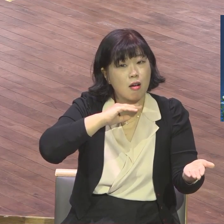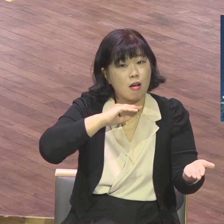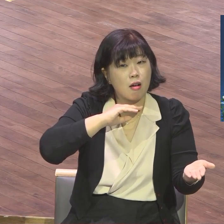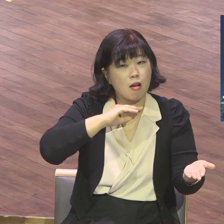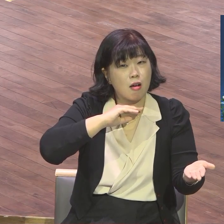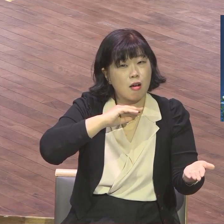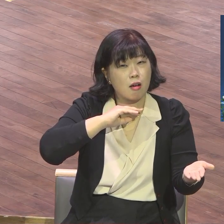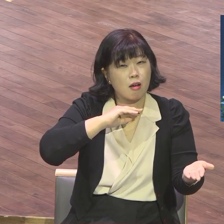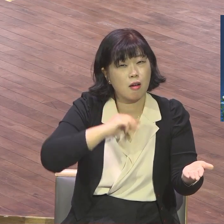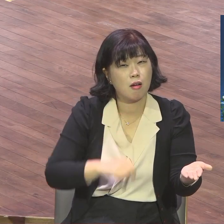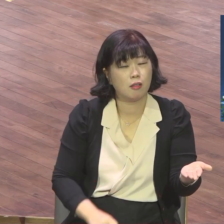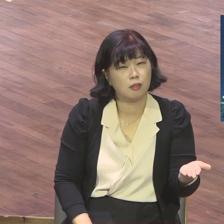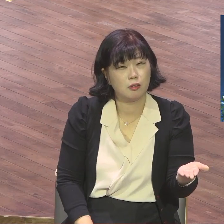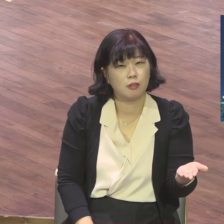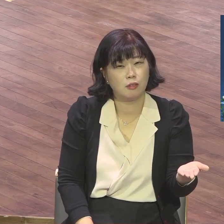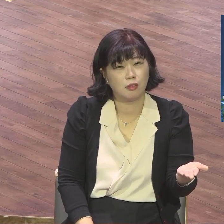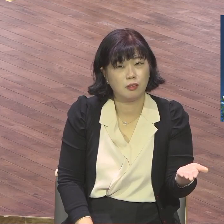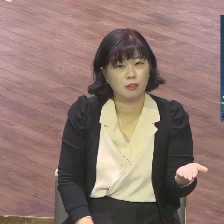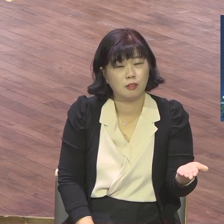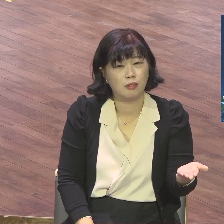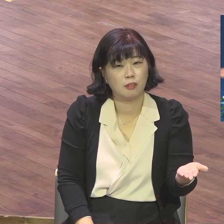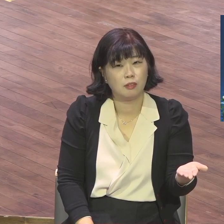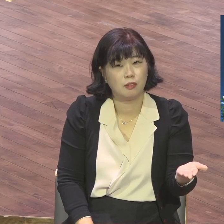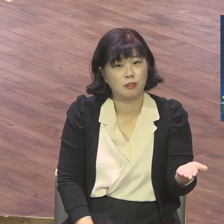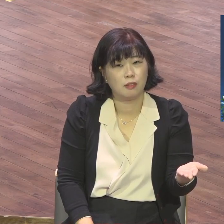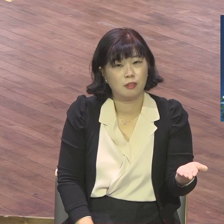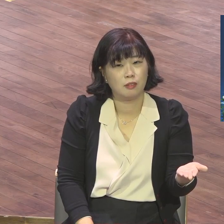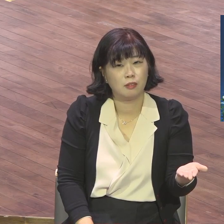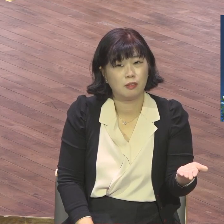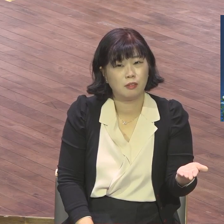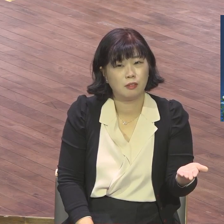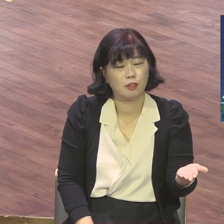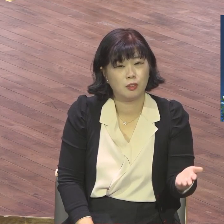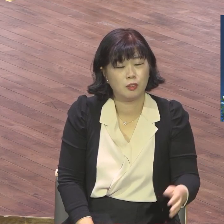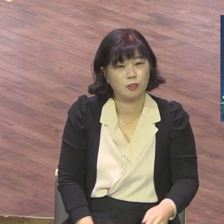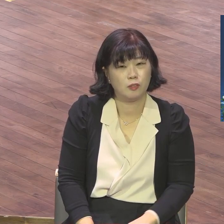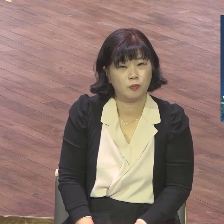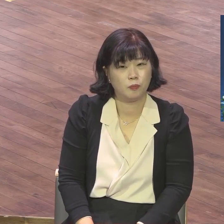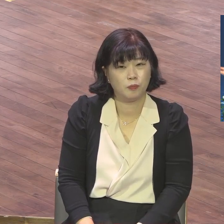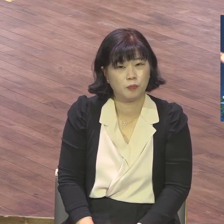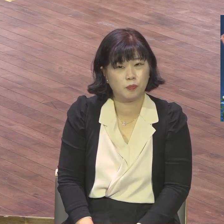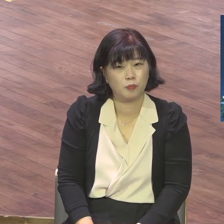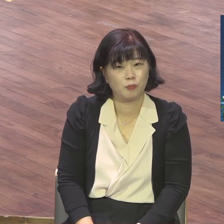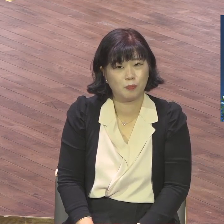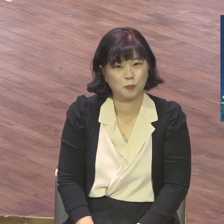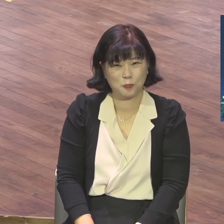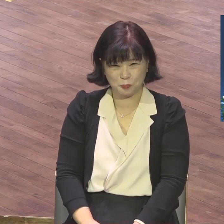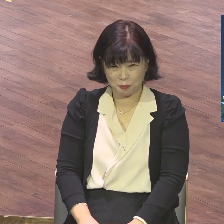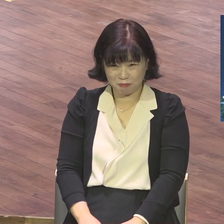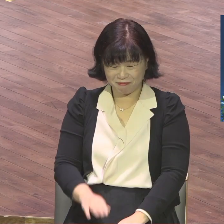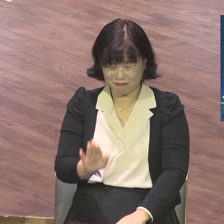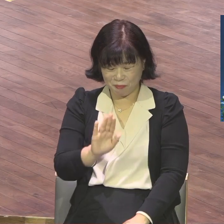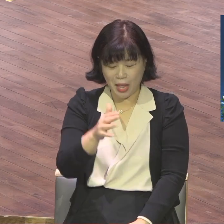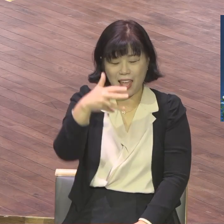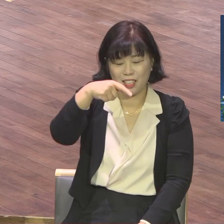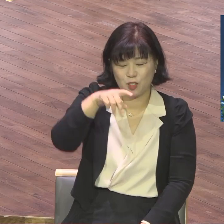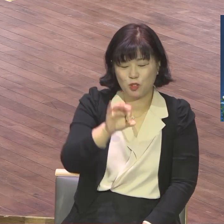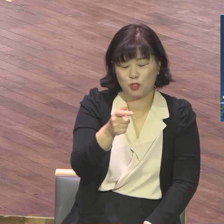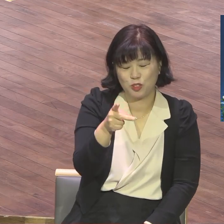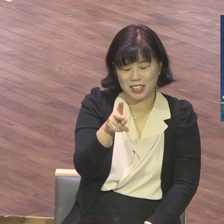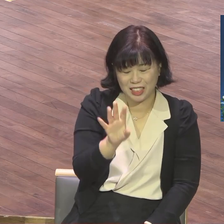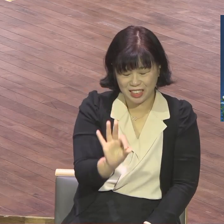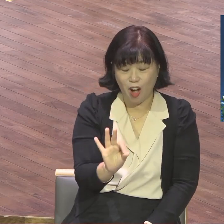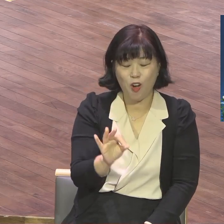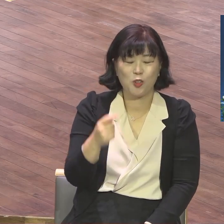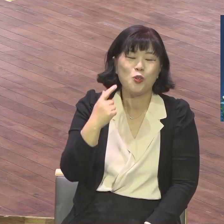길자인 목사님 교회 가가지고 거기서 예배드리다가 소천하셨어. 장례식 누가 했냐? 왕성교였어.